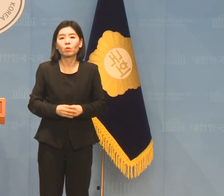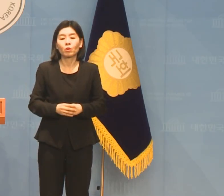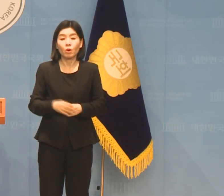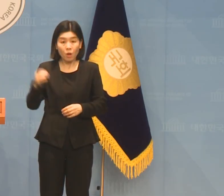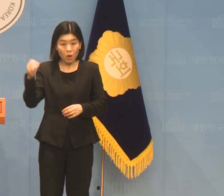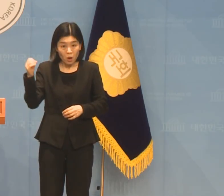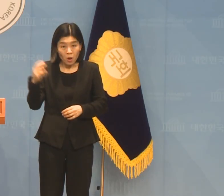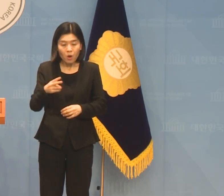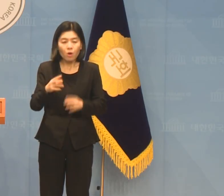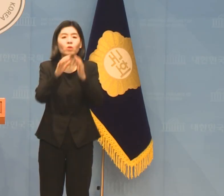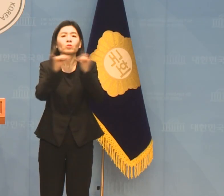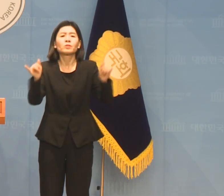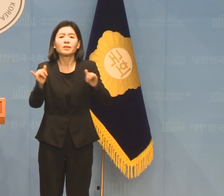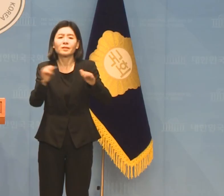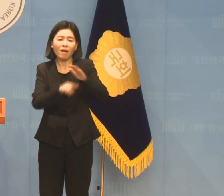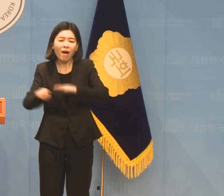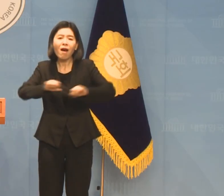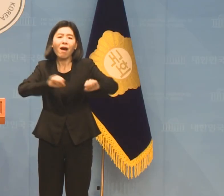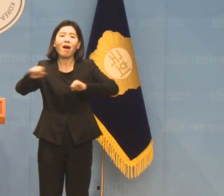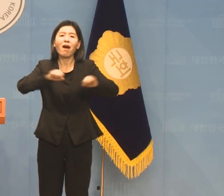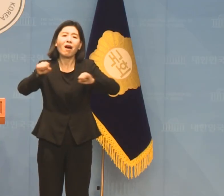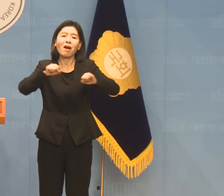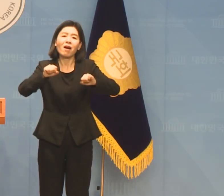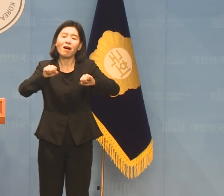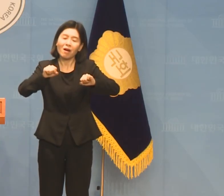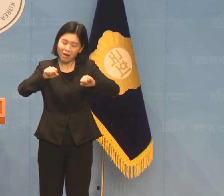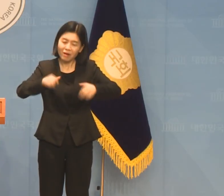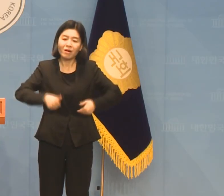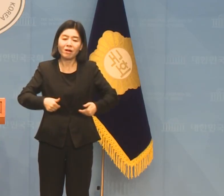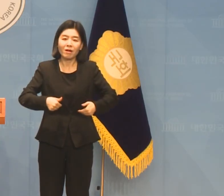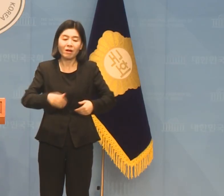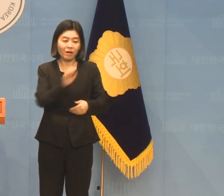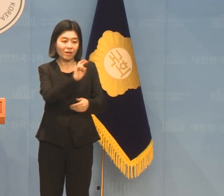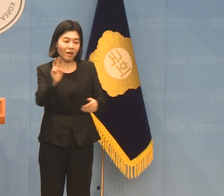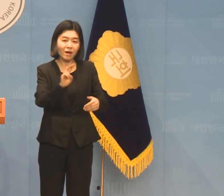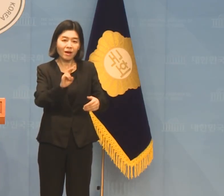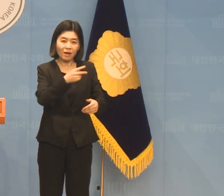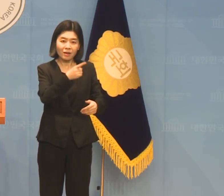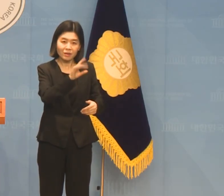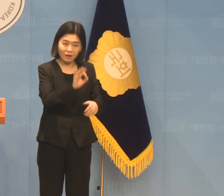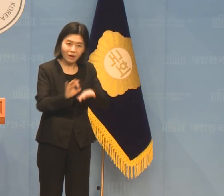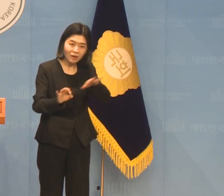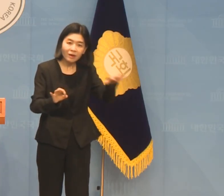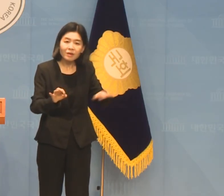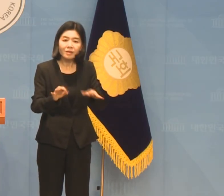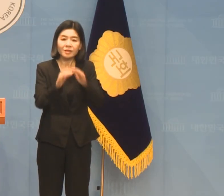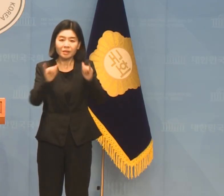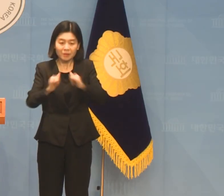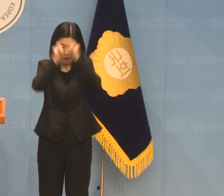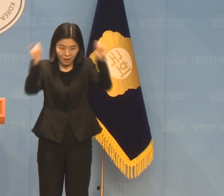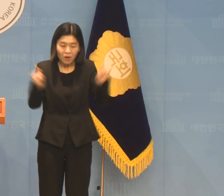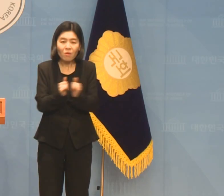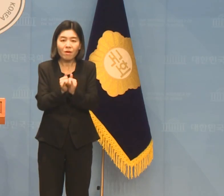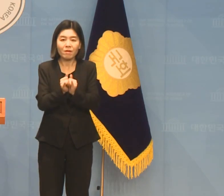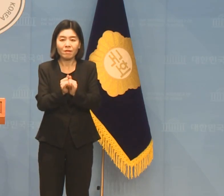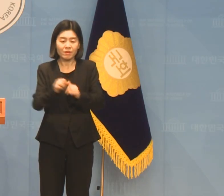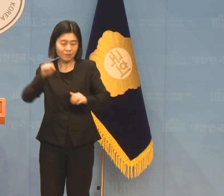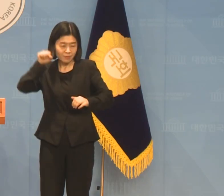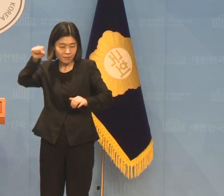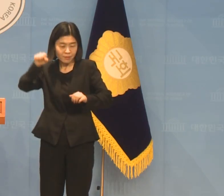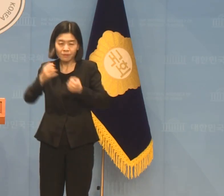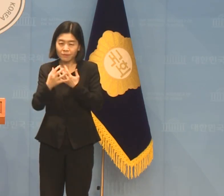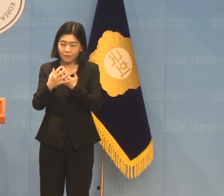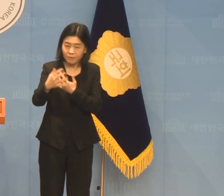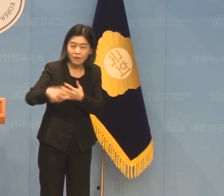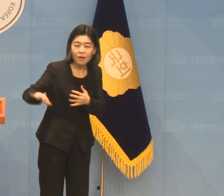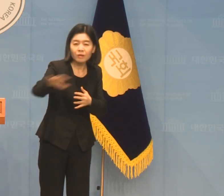다시 국민들이 나서야 할 때입니다. 야당과 시민사회, 광장의 국민들이 국익을 지키기